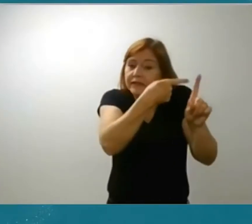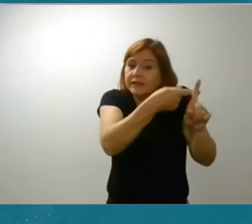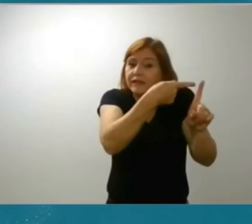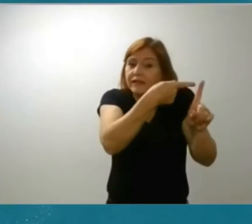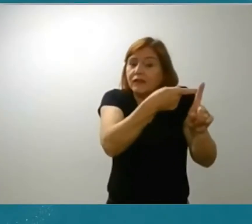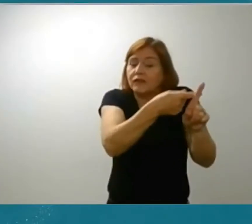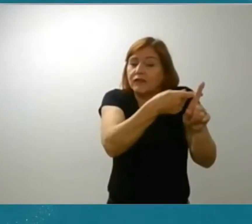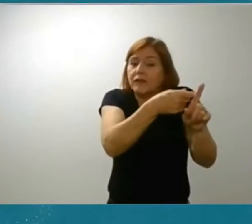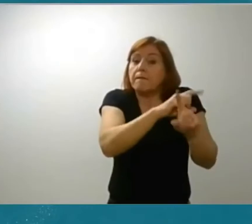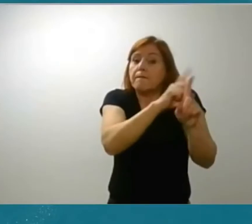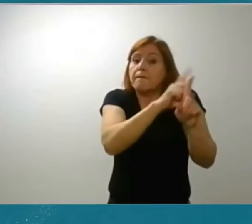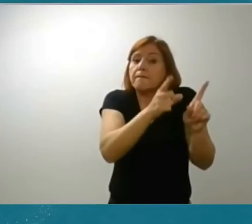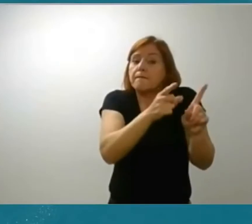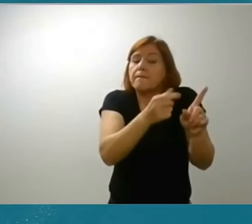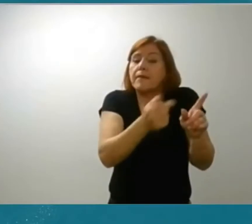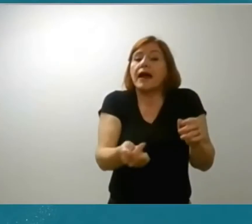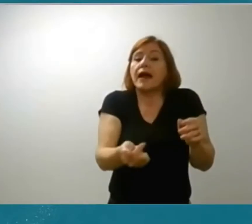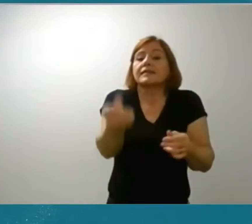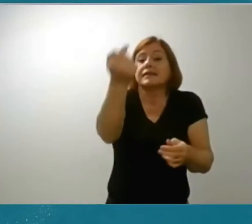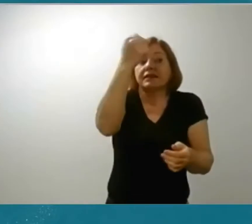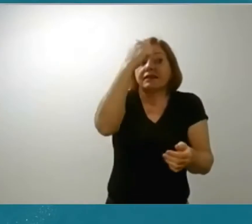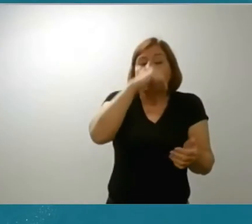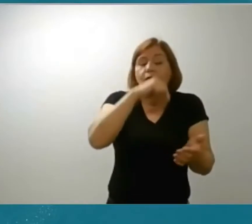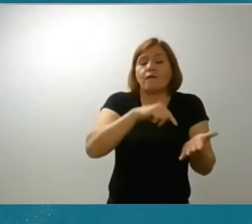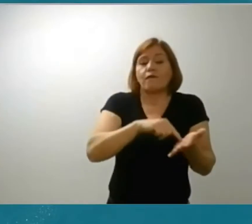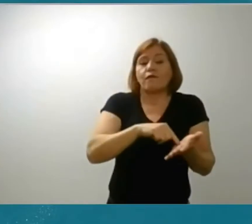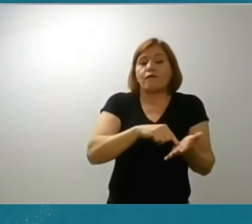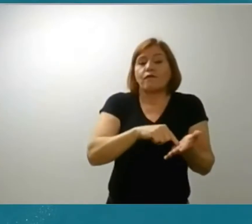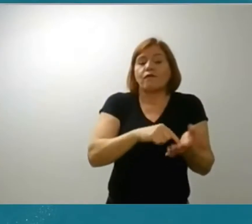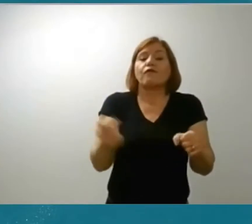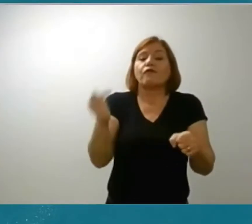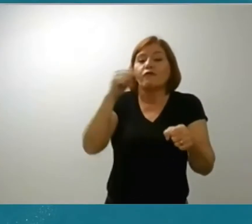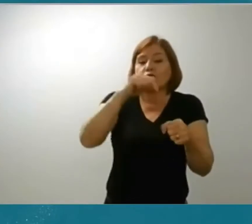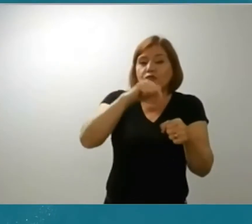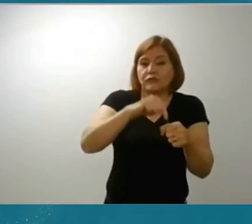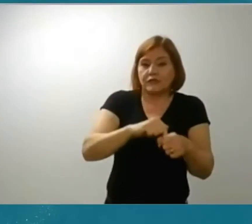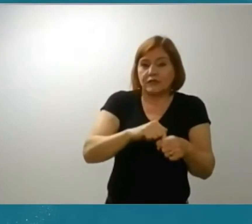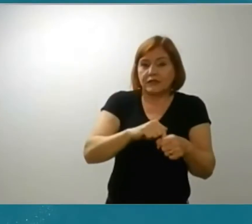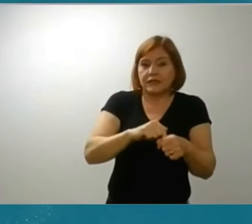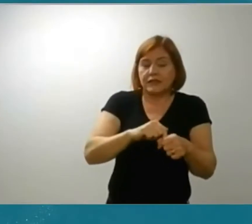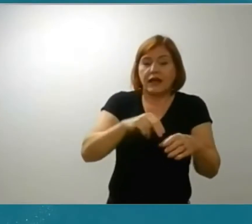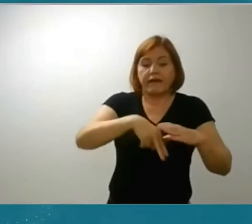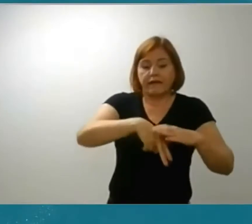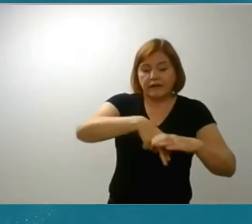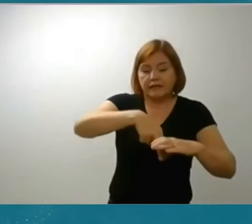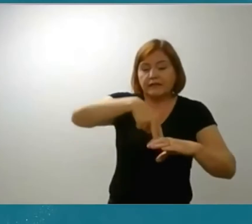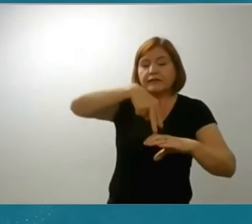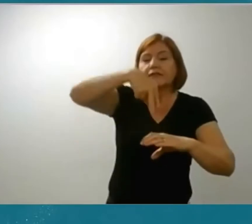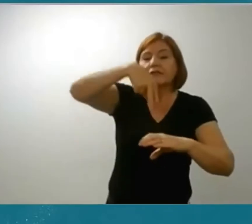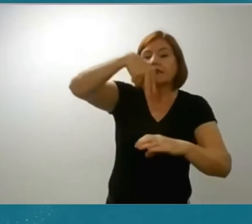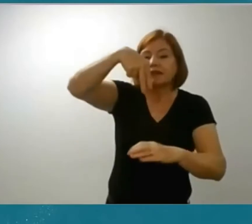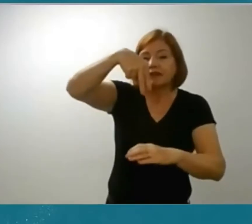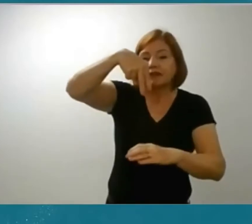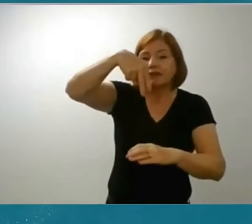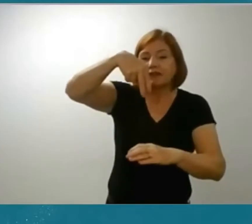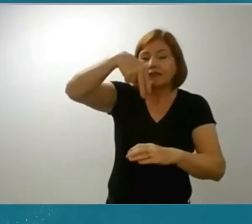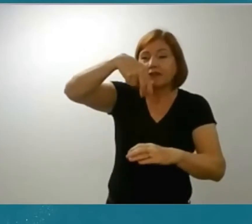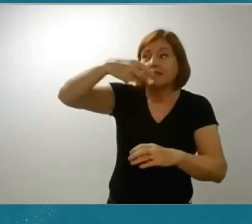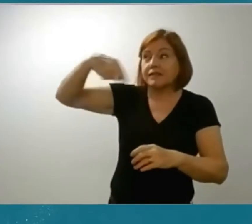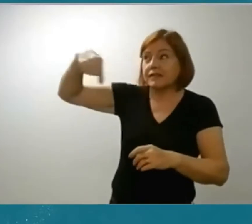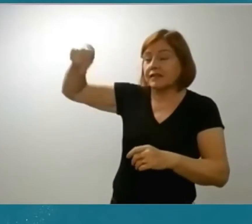E hoje, irmãos, eu estou tentando terminar aqui, né? Vamos lá, como é que eu consigo